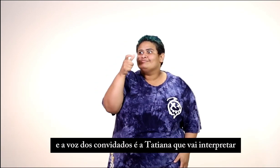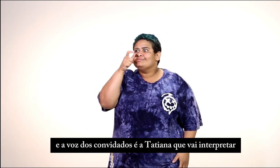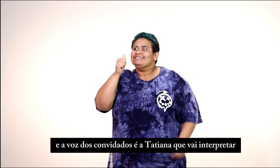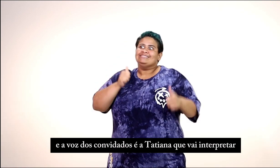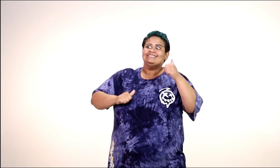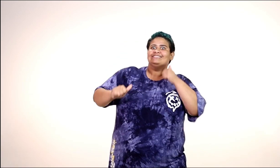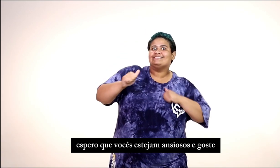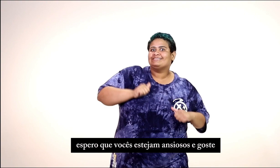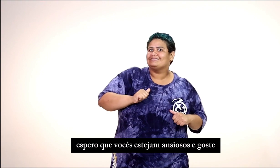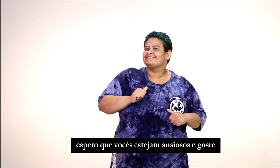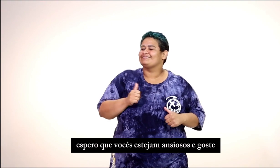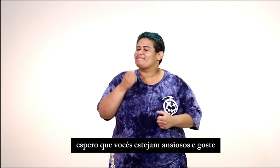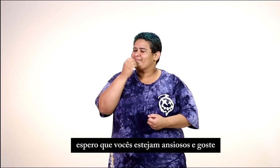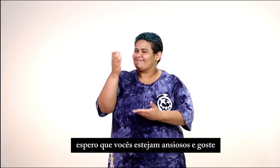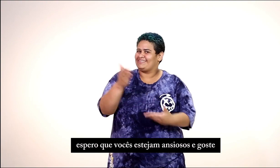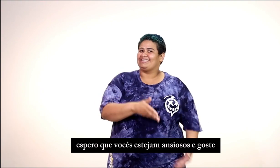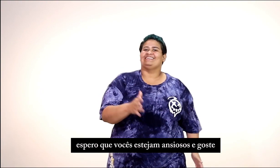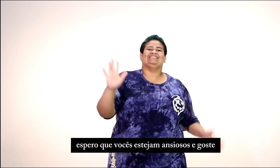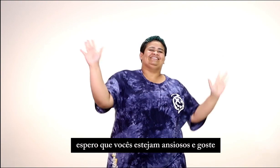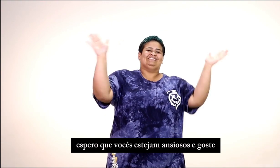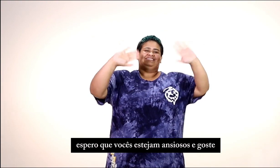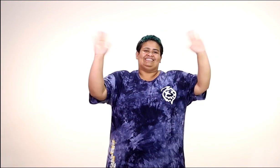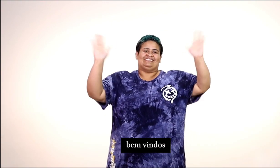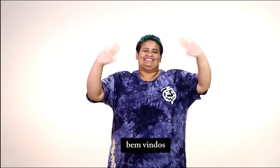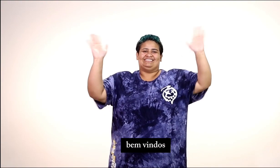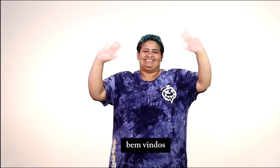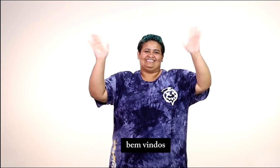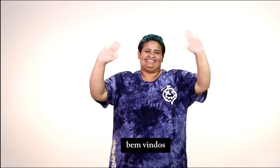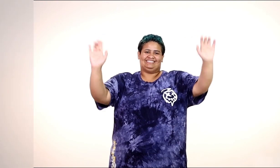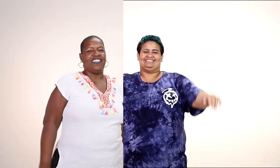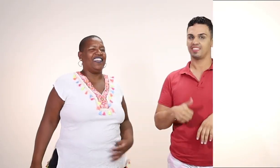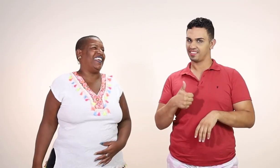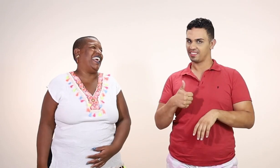interpretar. Espero que vocês estejam ansiosos e gostem. Bem-vindos!